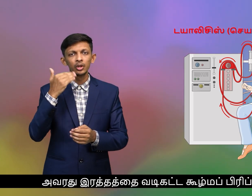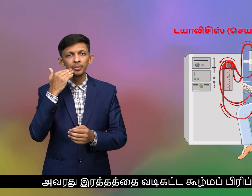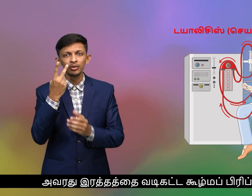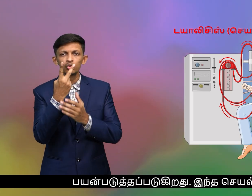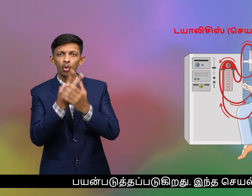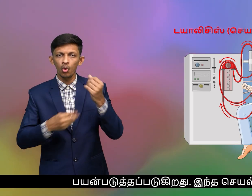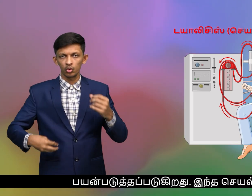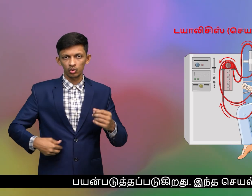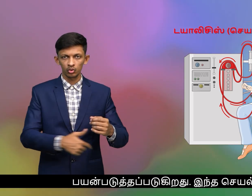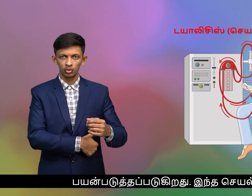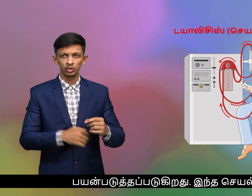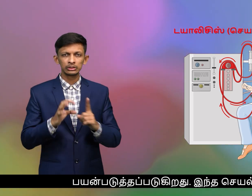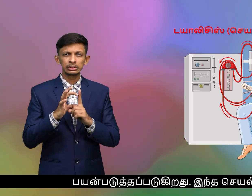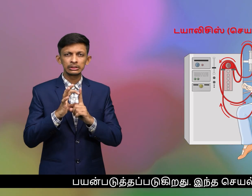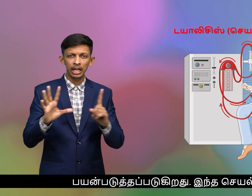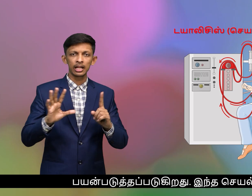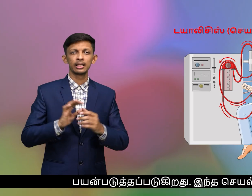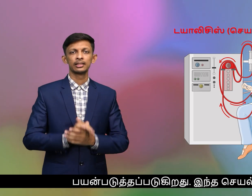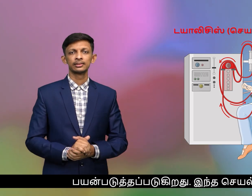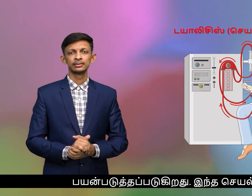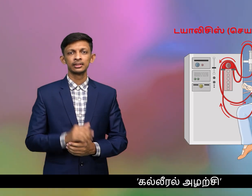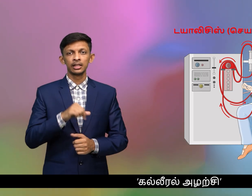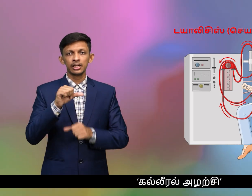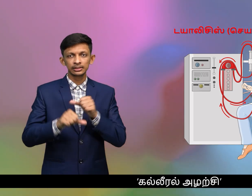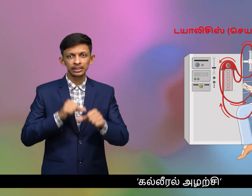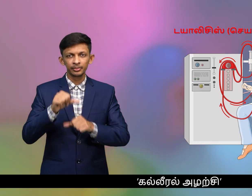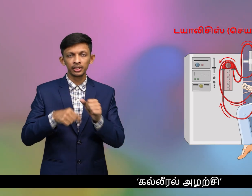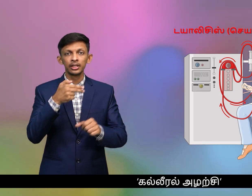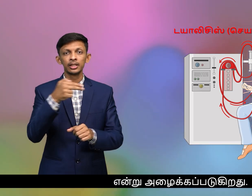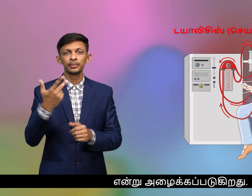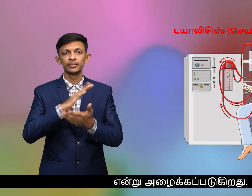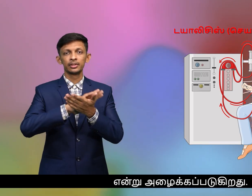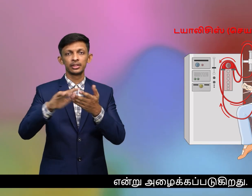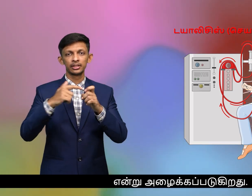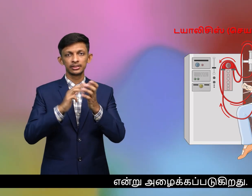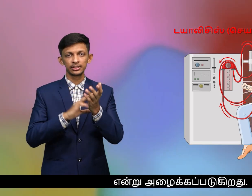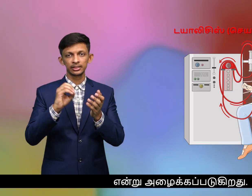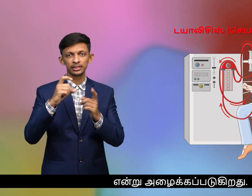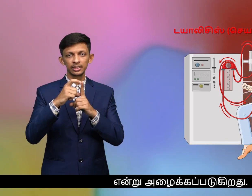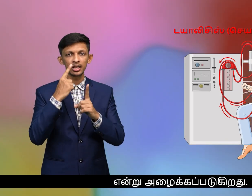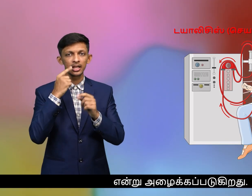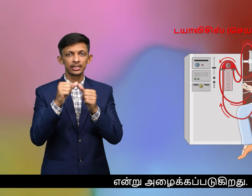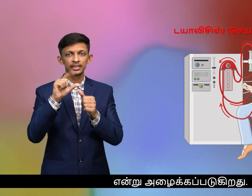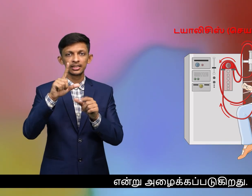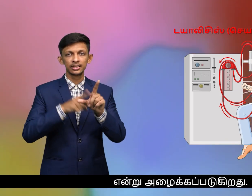இயந்திரம் பயன்படுத்தப்படுகிறது. இந்த செயல்முறை கல்லீரல் அகழ்ச்சி என்று அழைக்கப்படுகிறது.